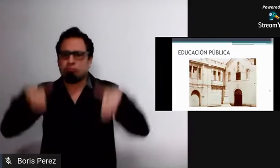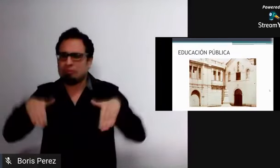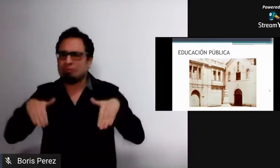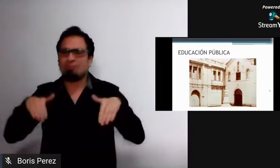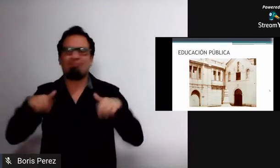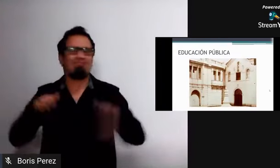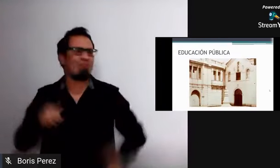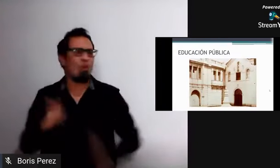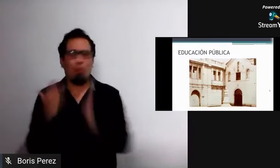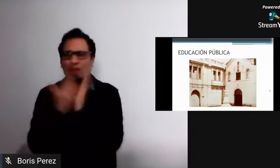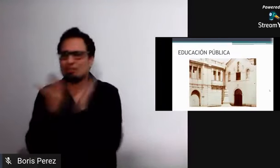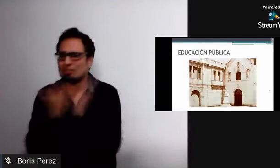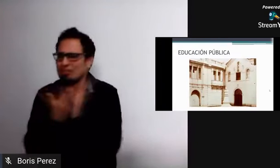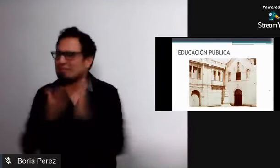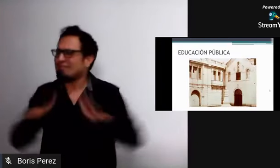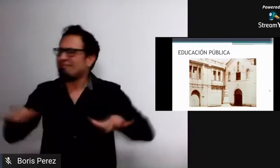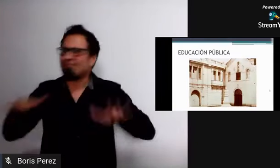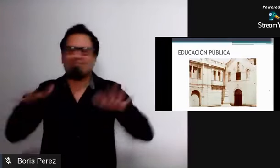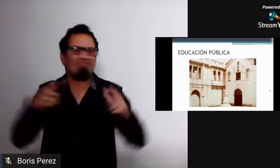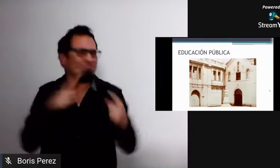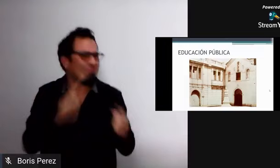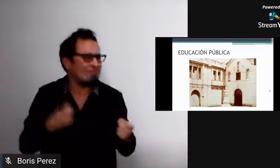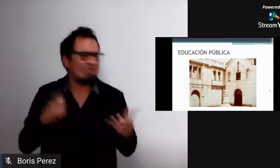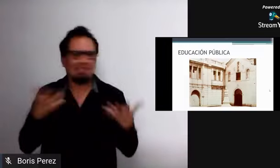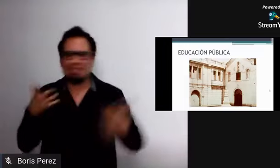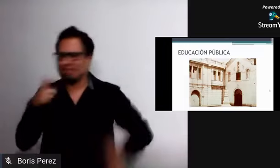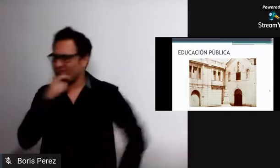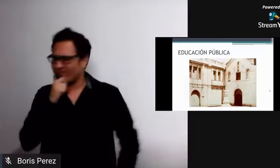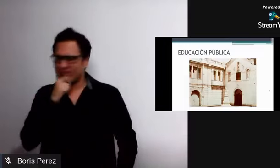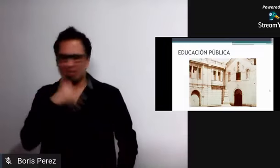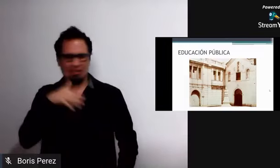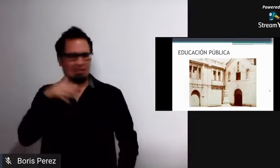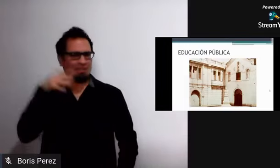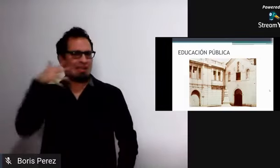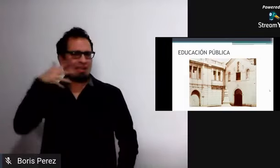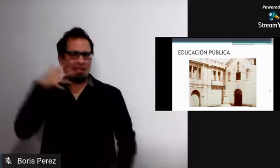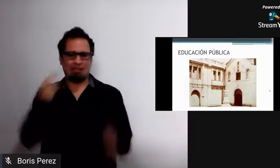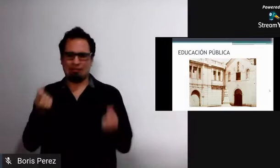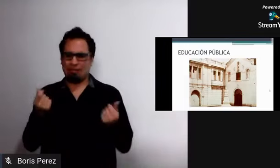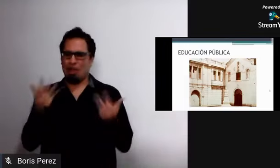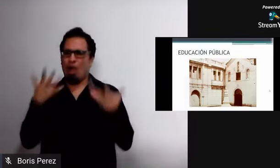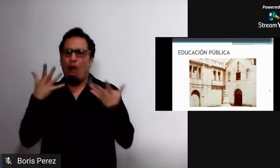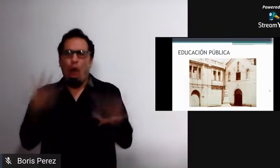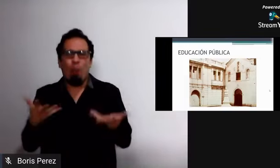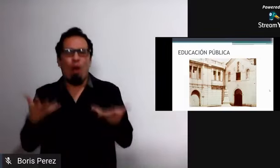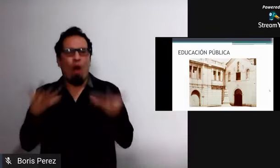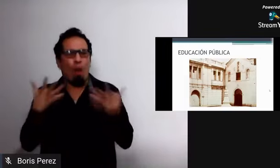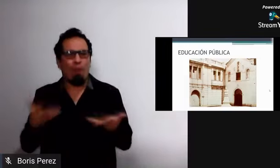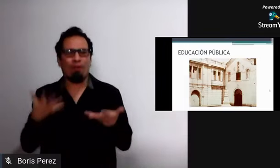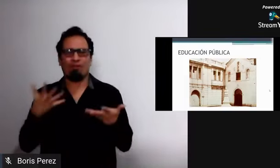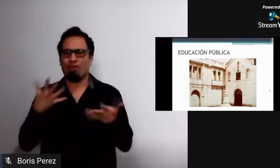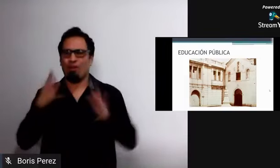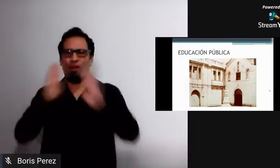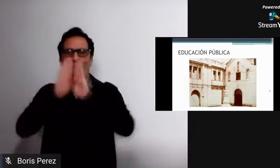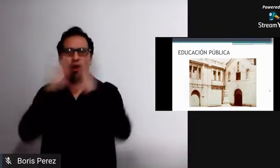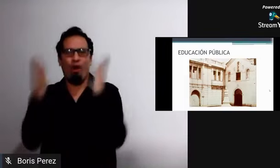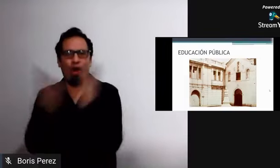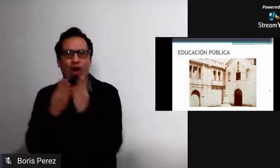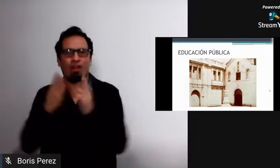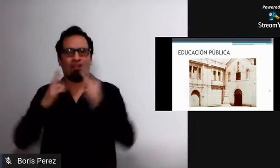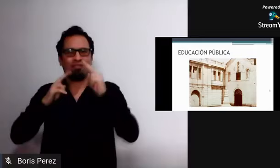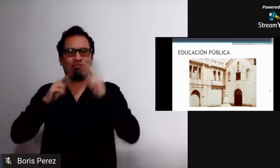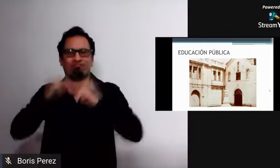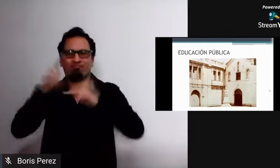estaba viviendo el país y la república, a Francisco de Paula Santander le empiezan a preocupar asuntos como